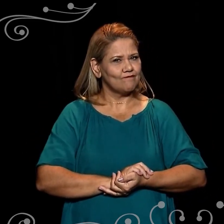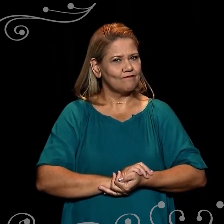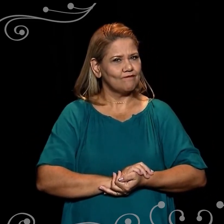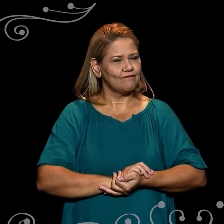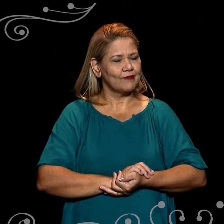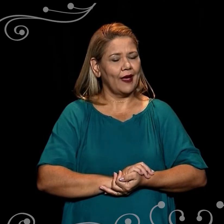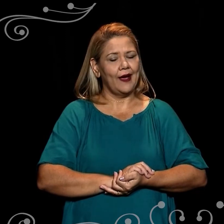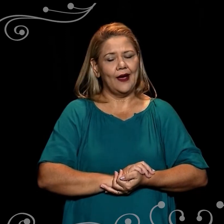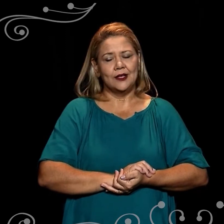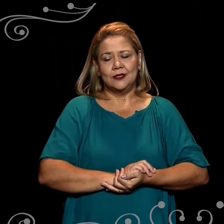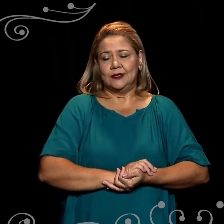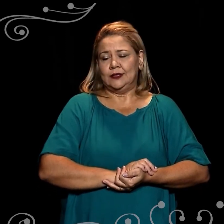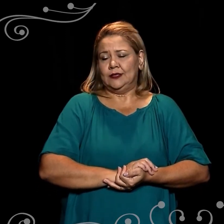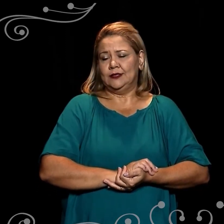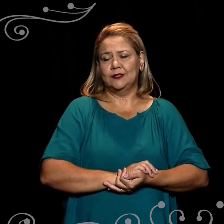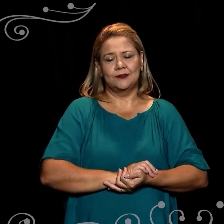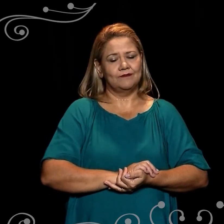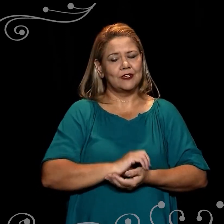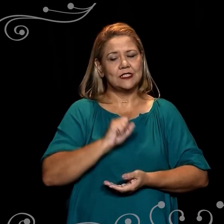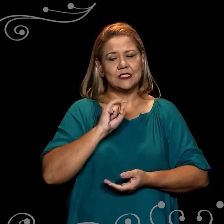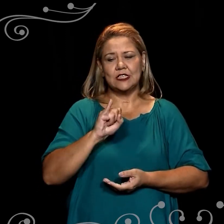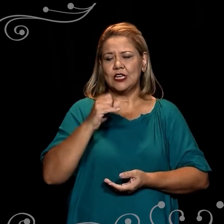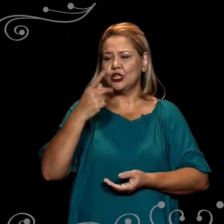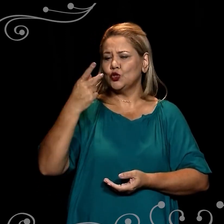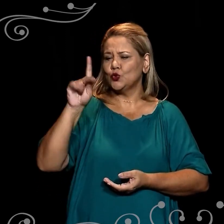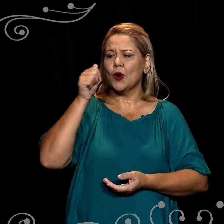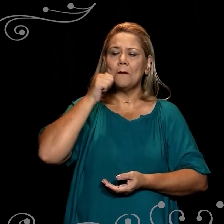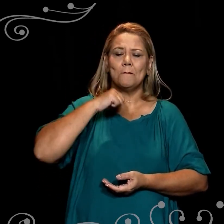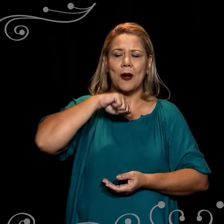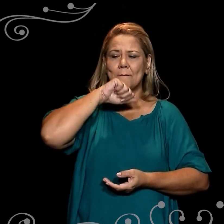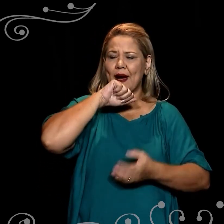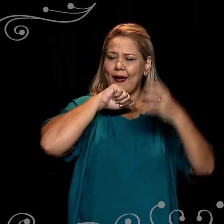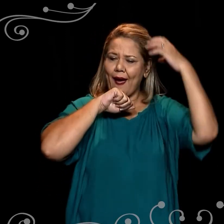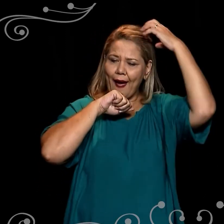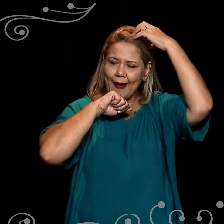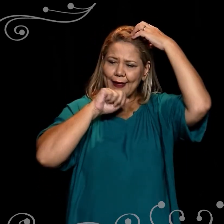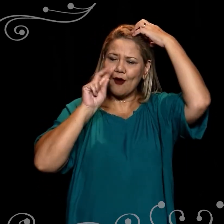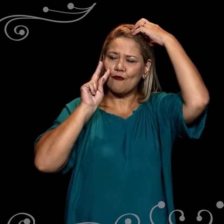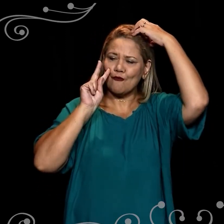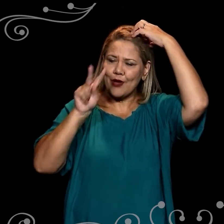Ah, se a rainha tua mãe visse isto, o seu coração se partiria.